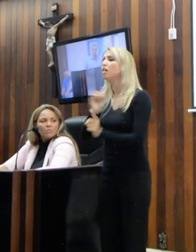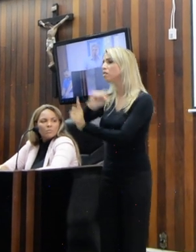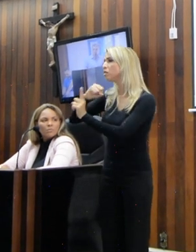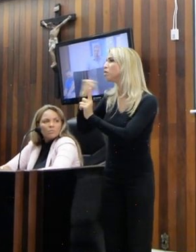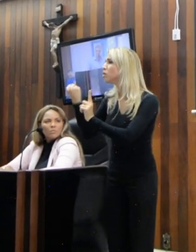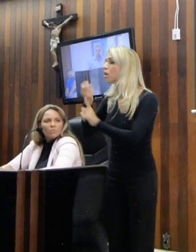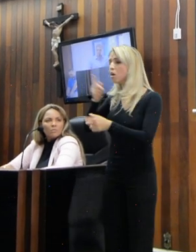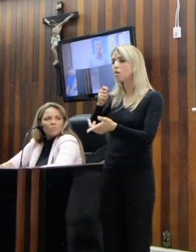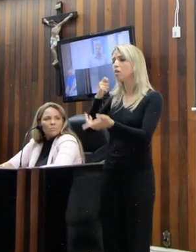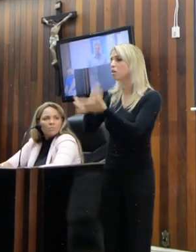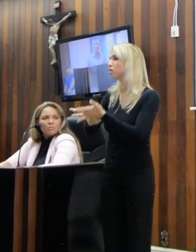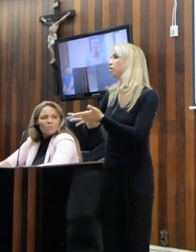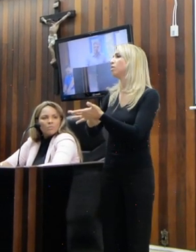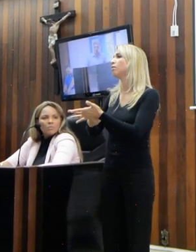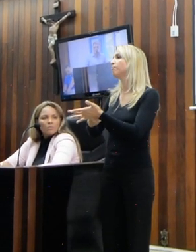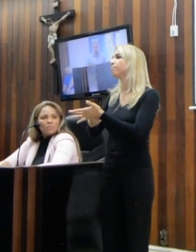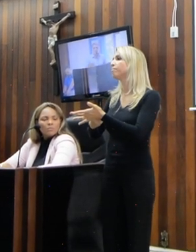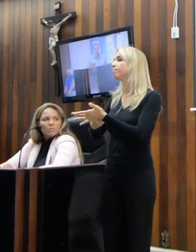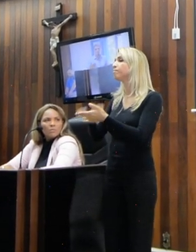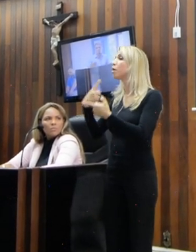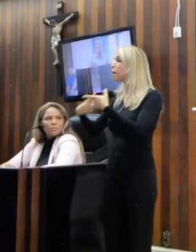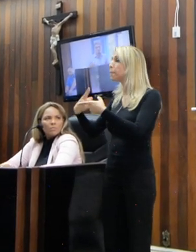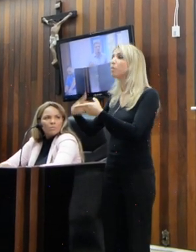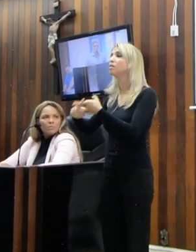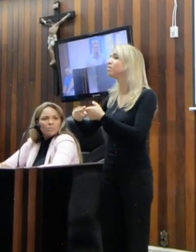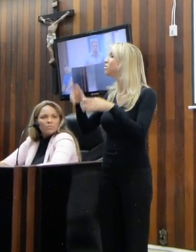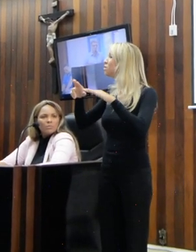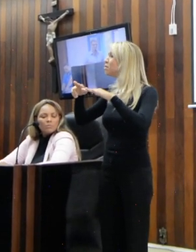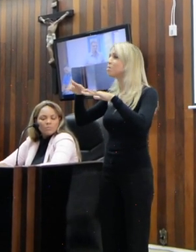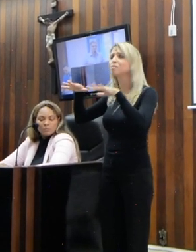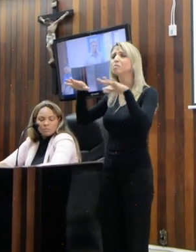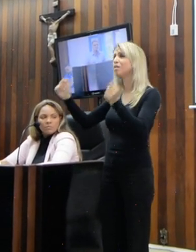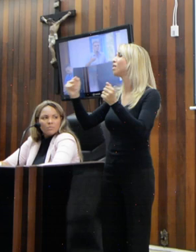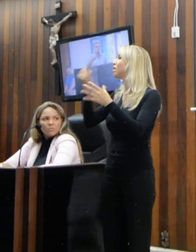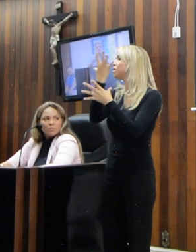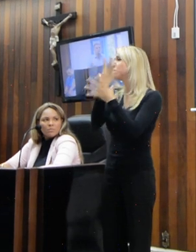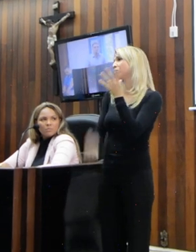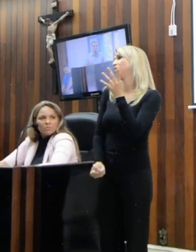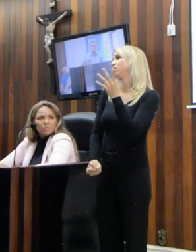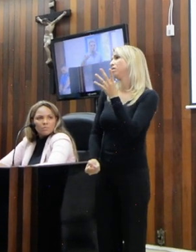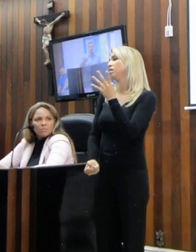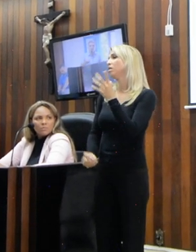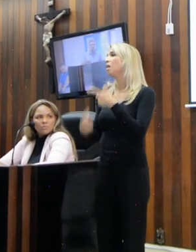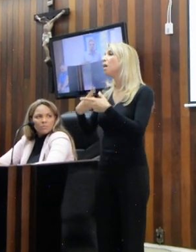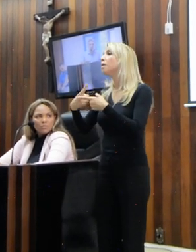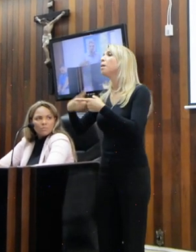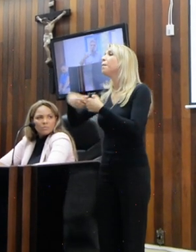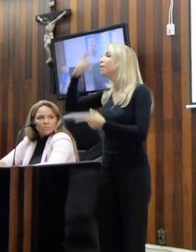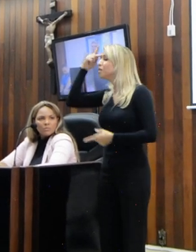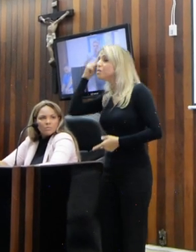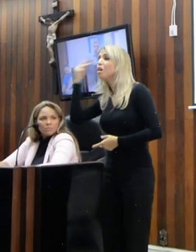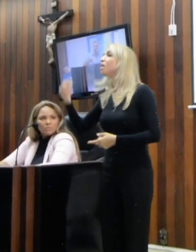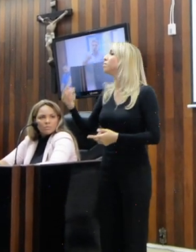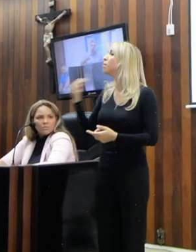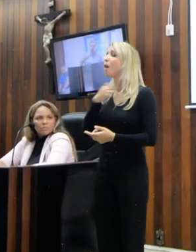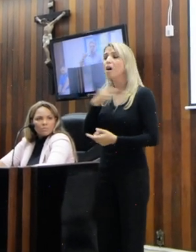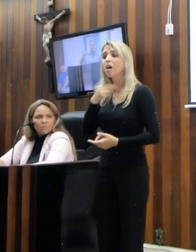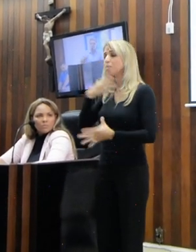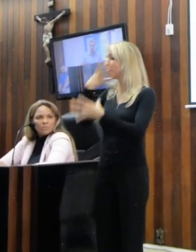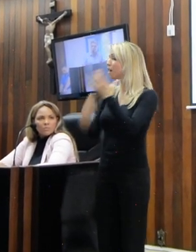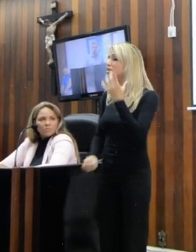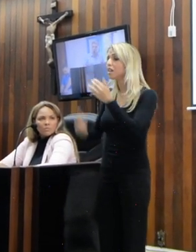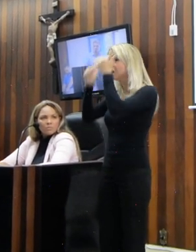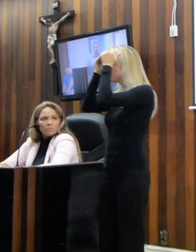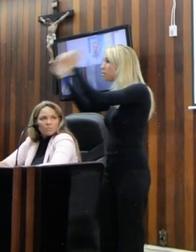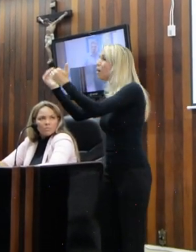social, para que a gente não perca isso, para que as pessoas não percam o respeito pela